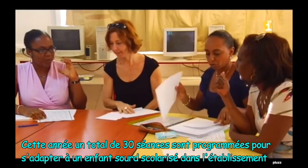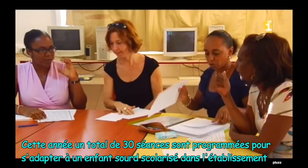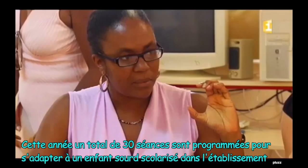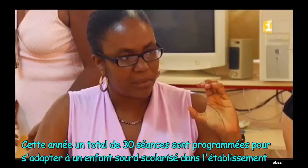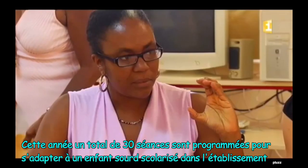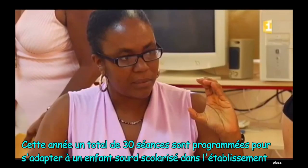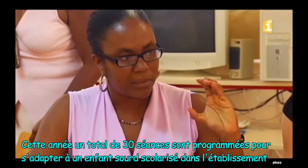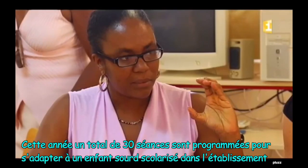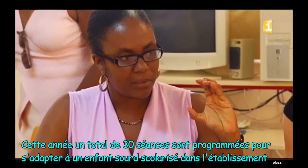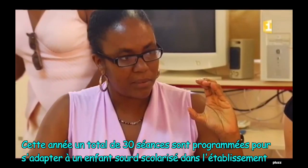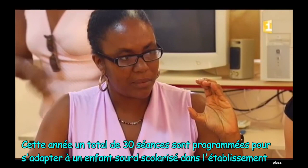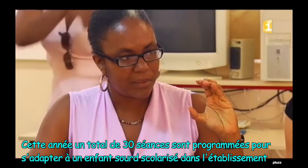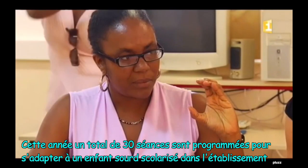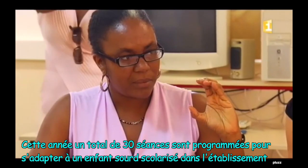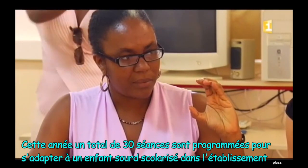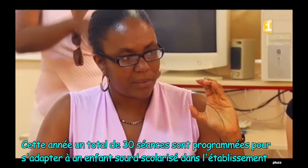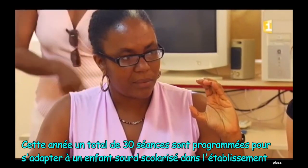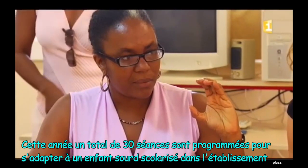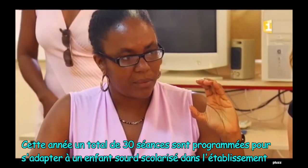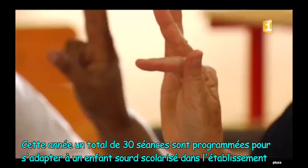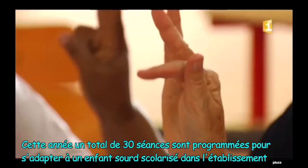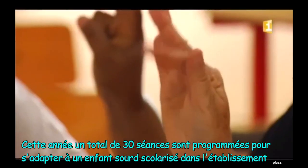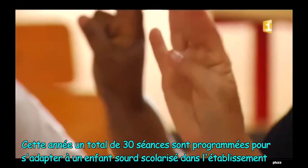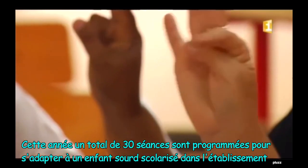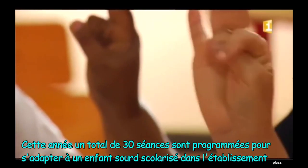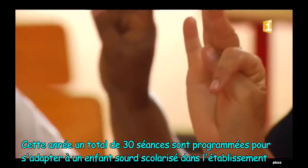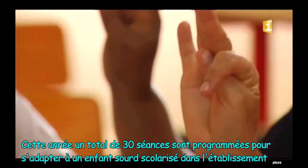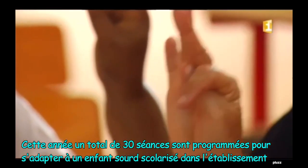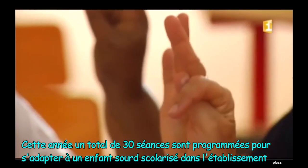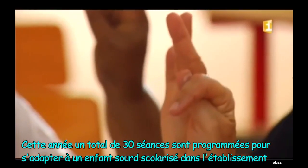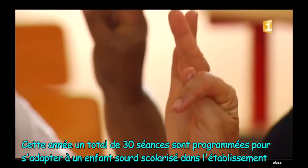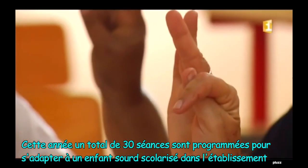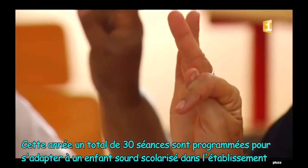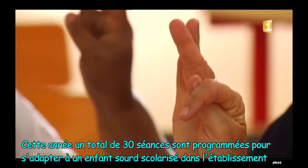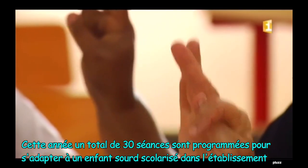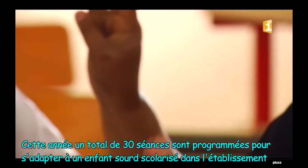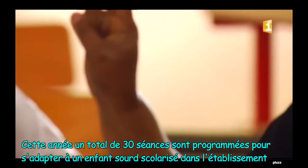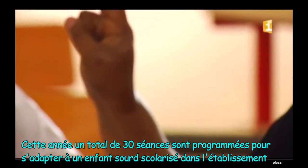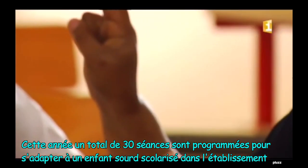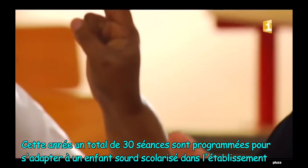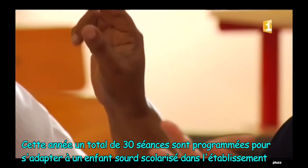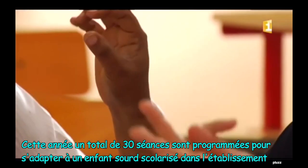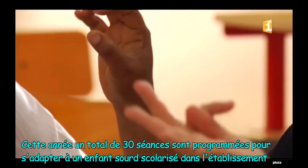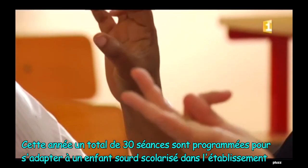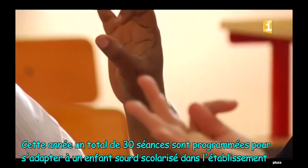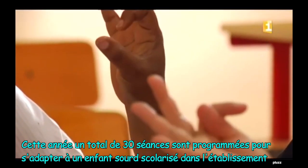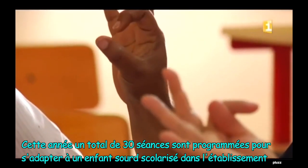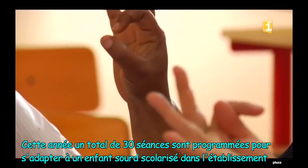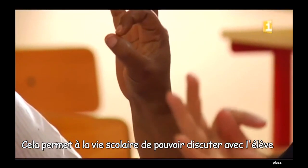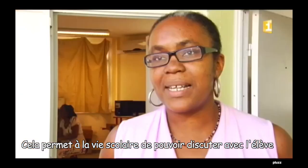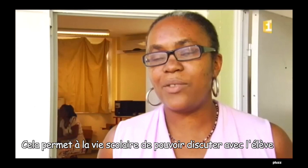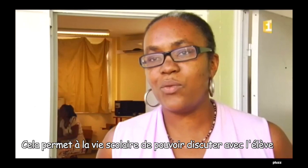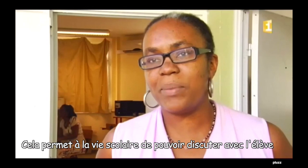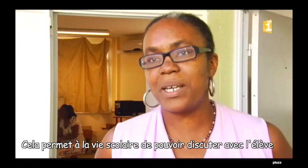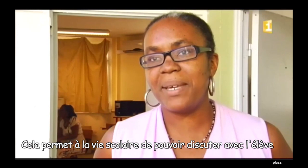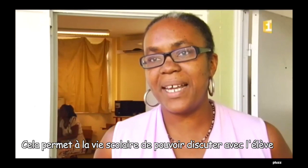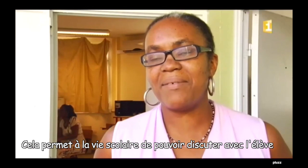Cette année, un total de 30 séances sont programmées. Un projet pédagogique pour s'adapter à un enfant sourd, scolarisé dans l'établissement. Ça nous permet à la